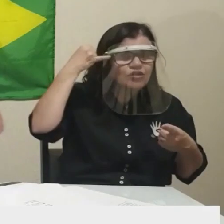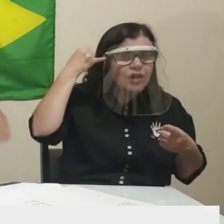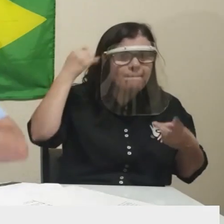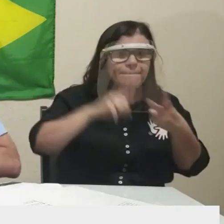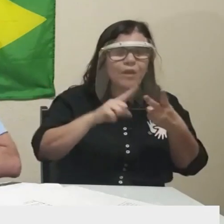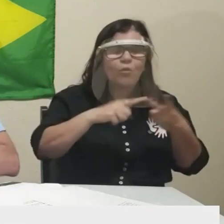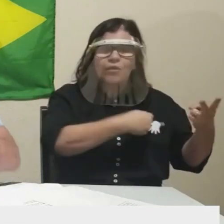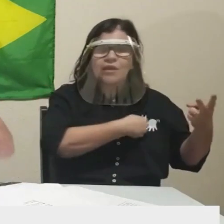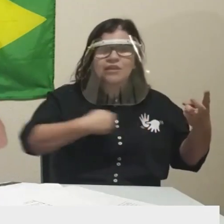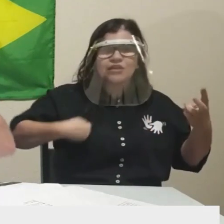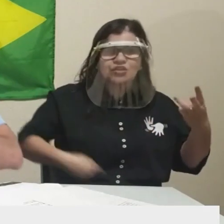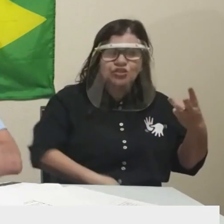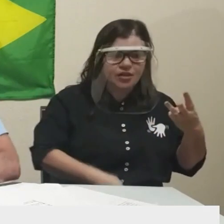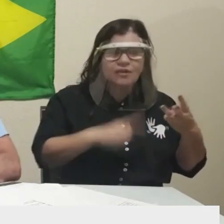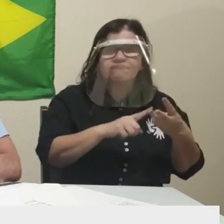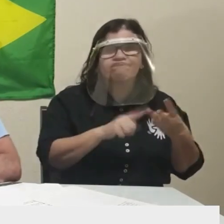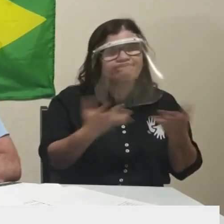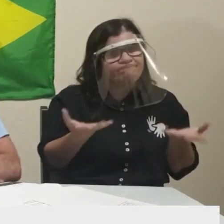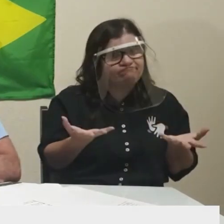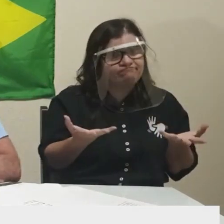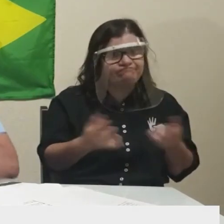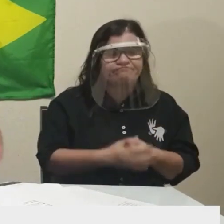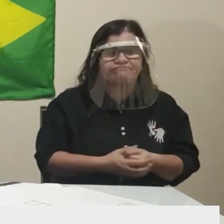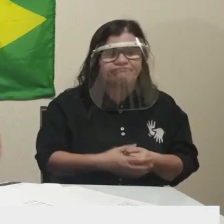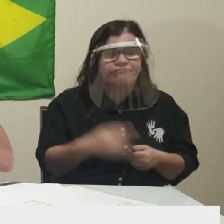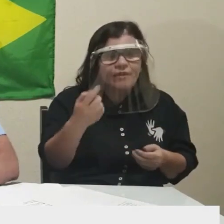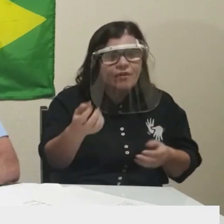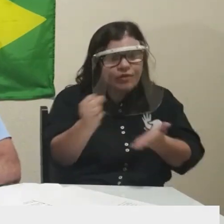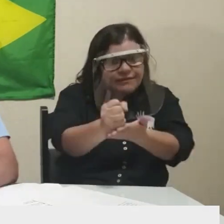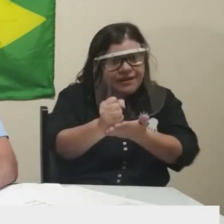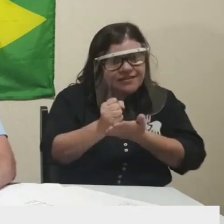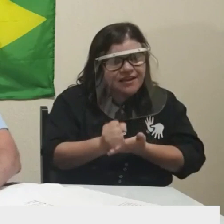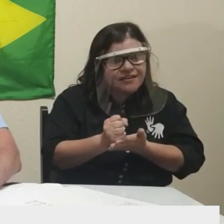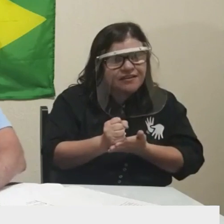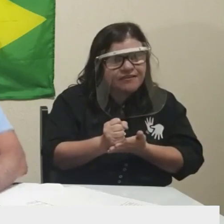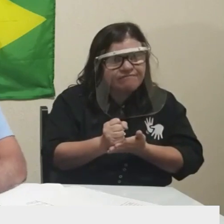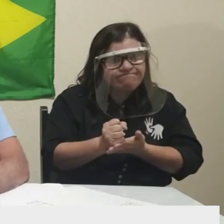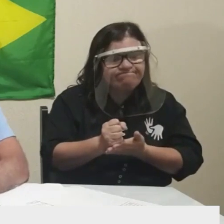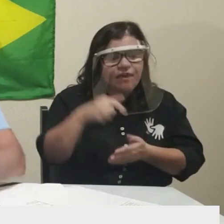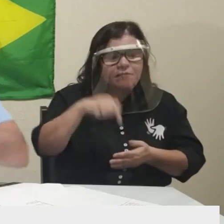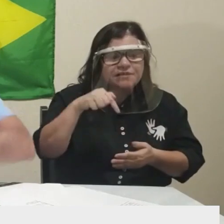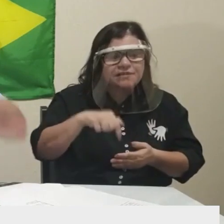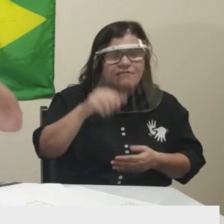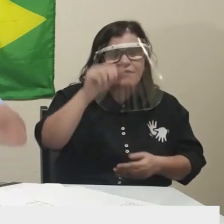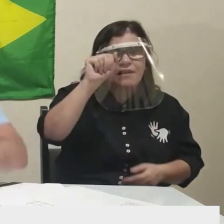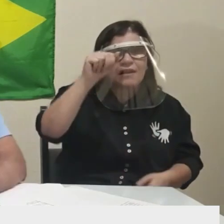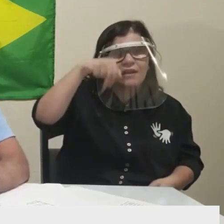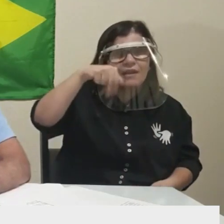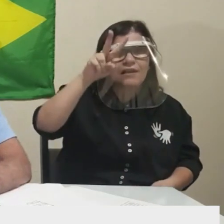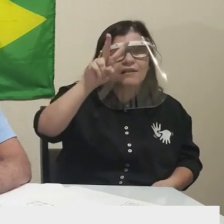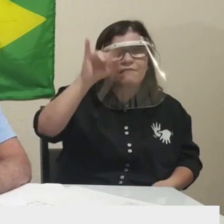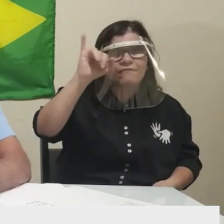aqui, para a gerente da aprovada, o que chegar aqui, tinha que, no máximo, 72 horas, a Anvisa, né, acolher e